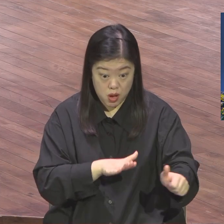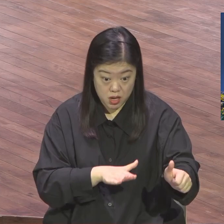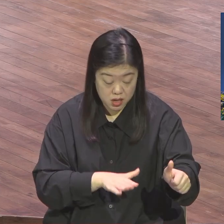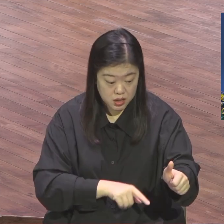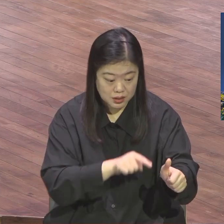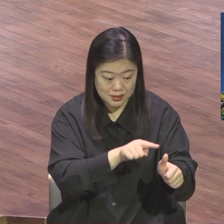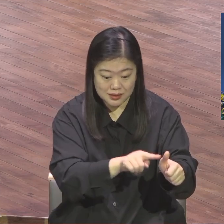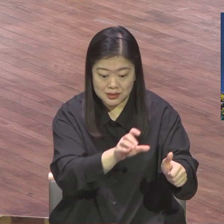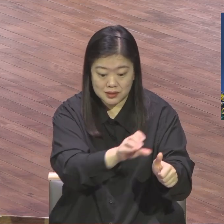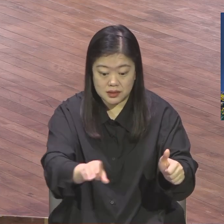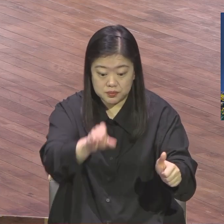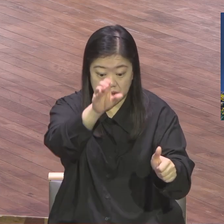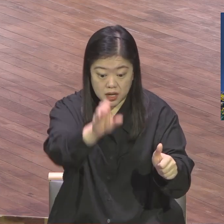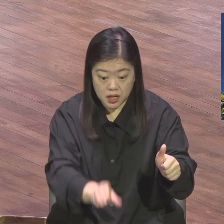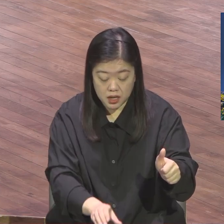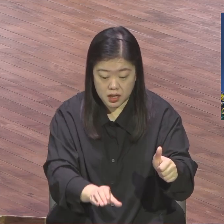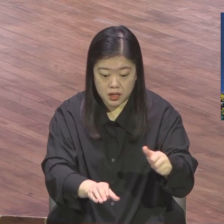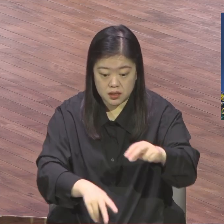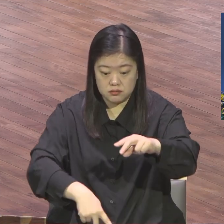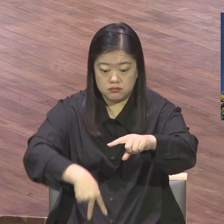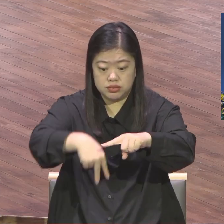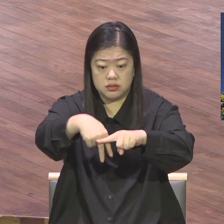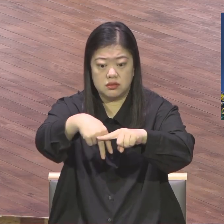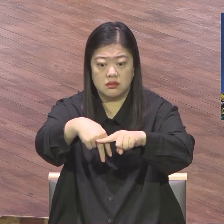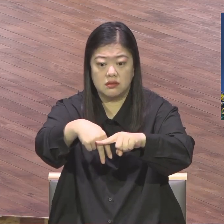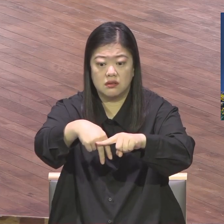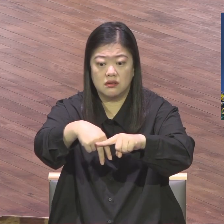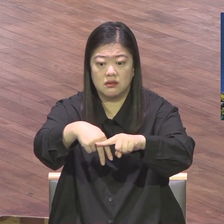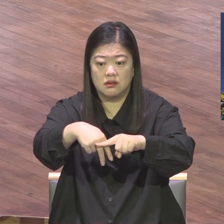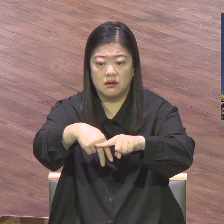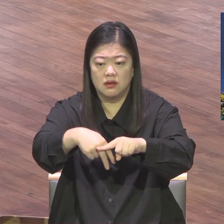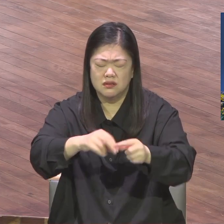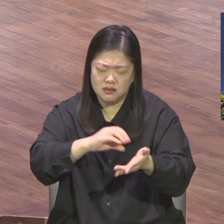대신 증명해 줬잖아요.